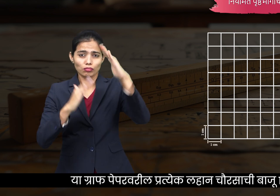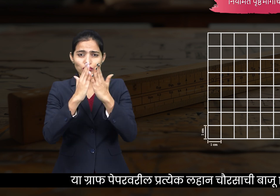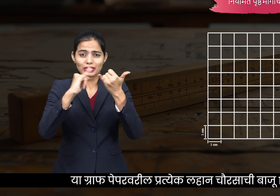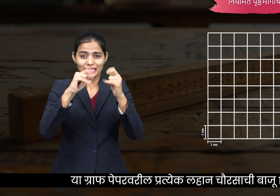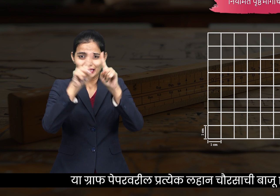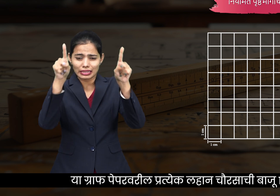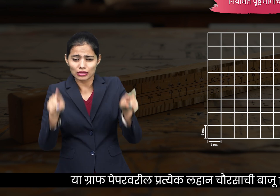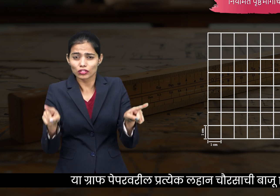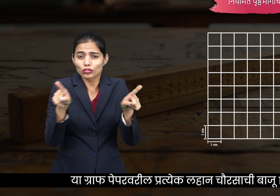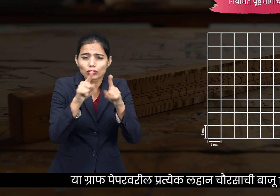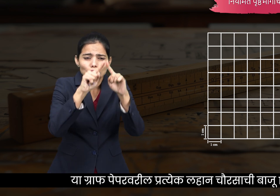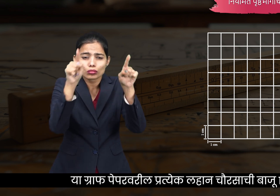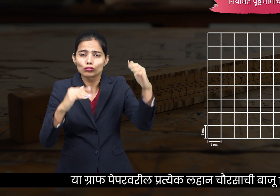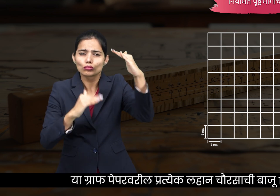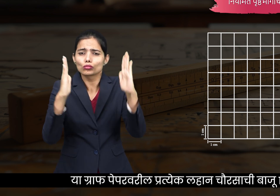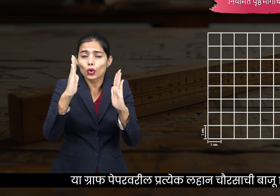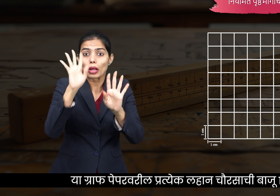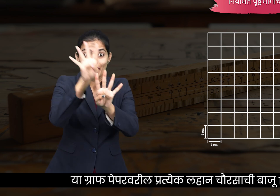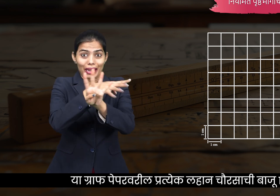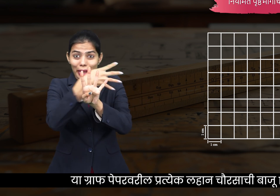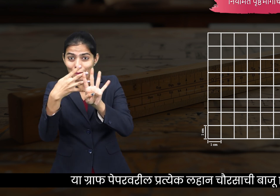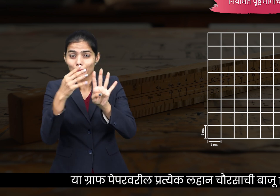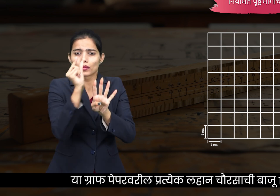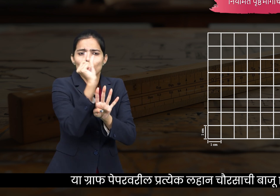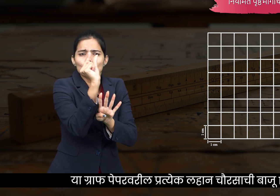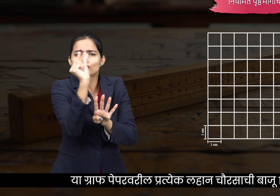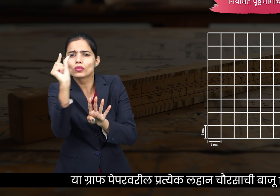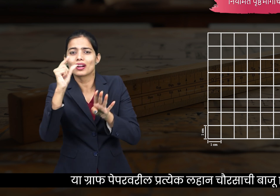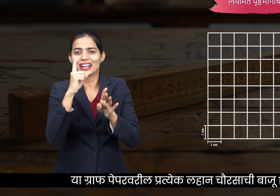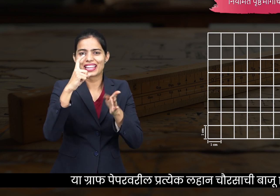या ग्राफ पेपरवरील प्रत्येक लहान चौरसाची बाजू 1 सेमी आहे।